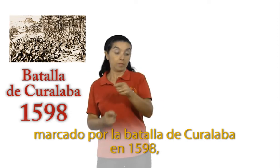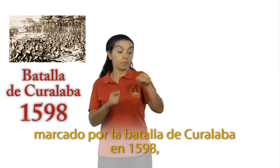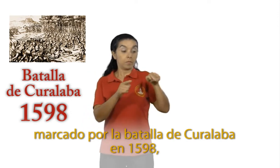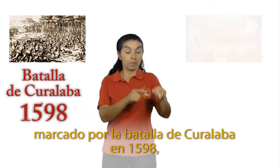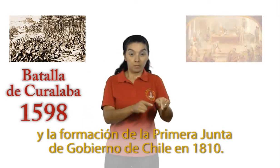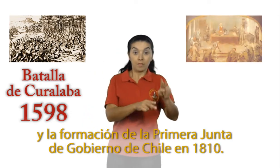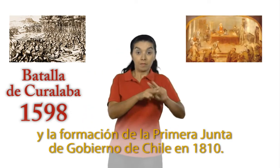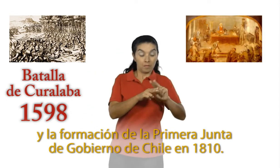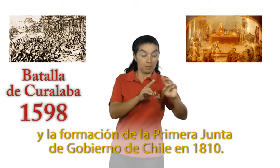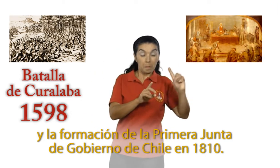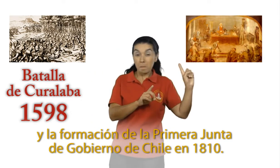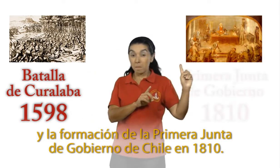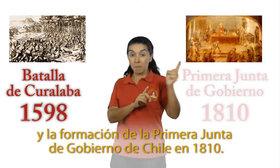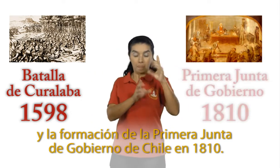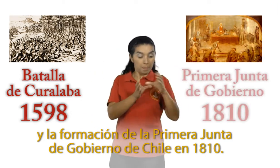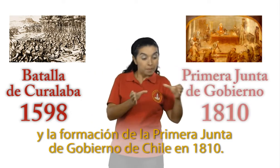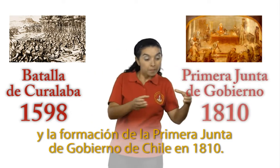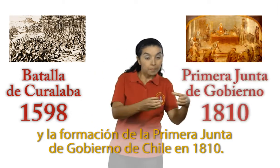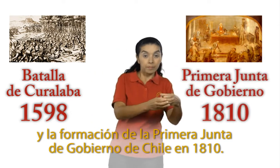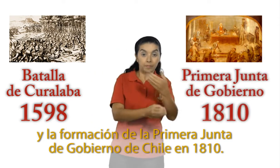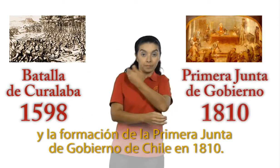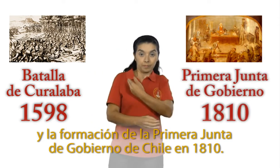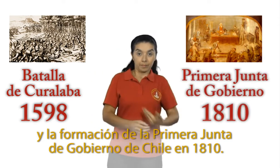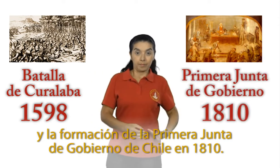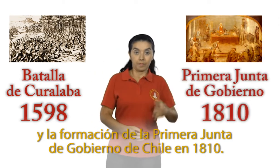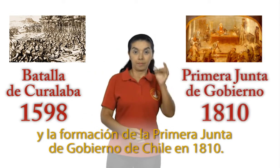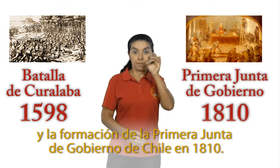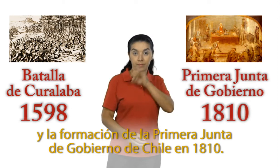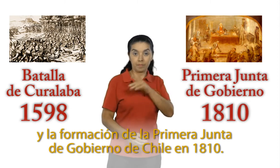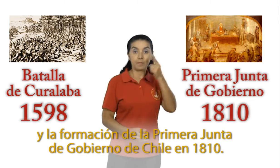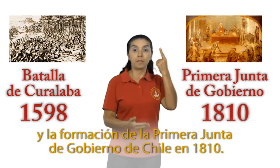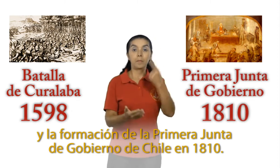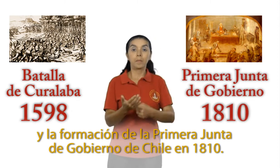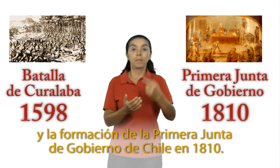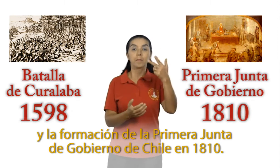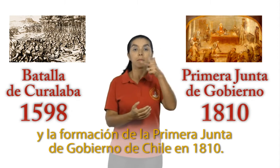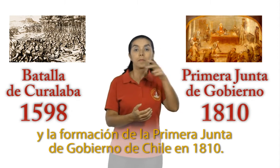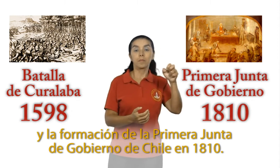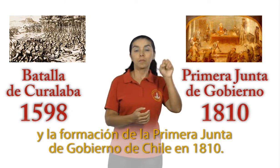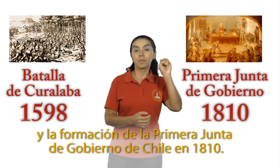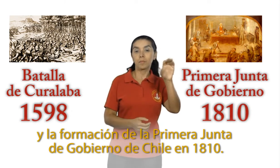y la formación de la Primera Junta de Gobierno de Chile en 1810.